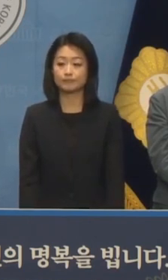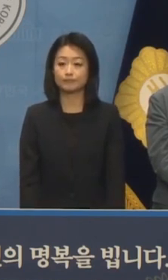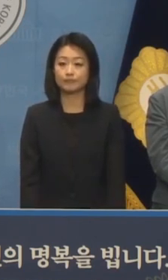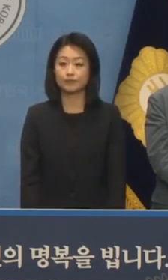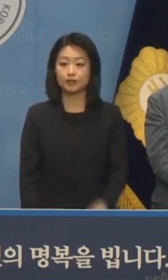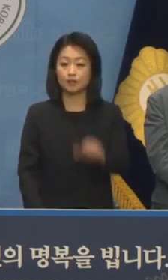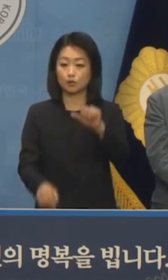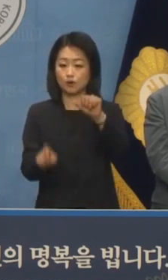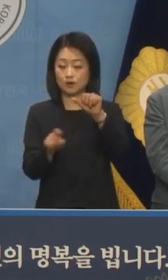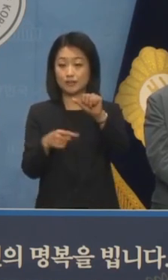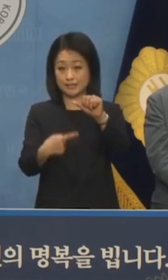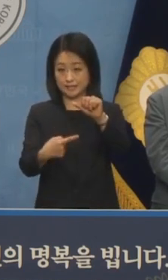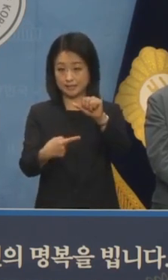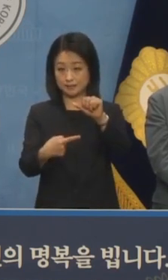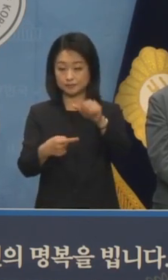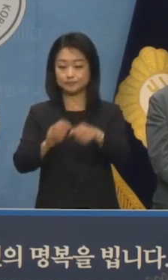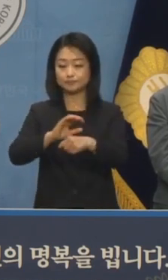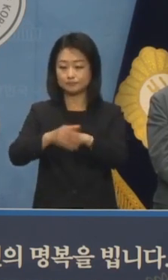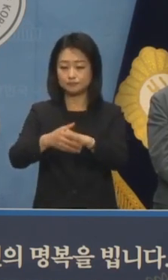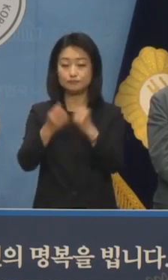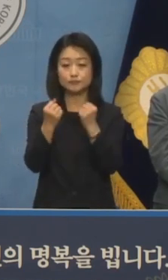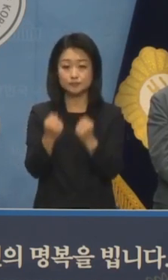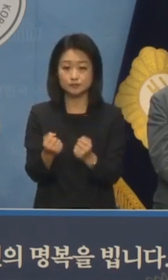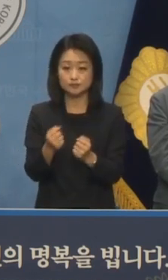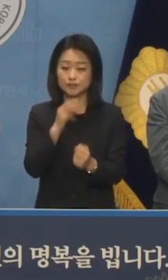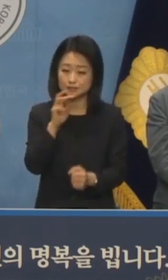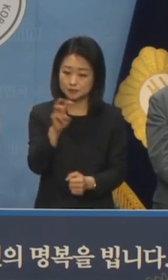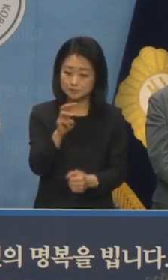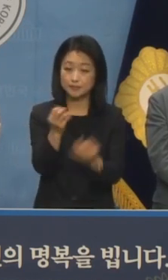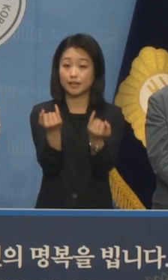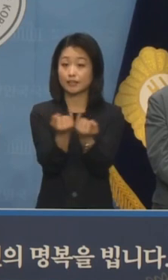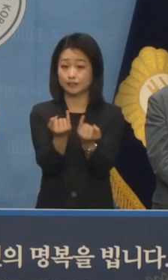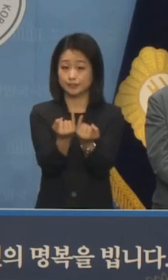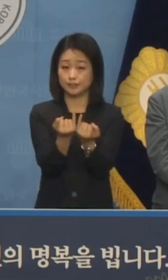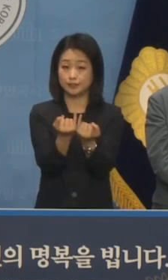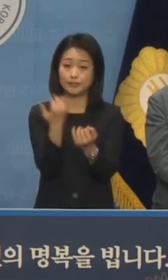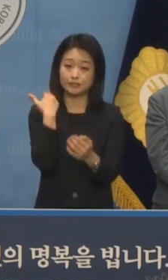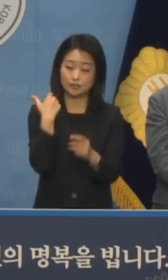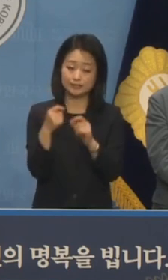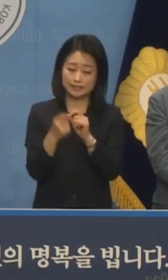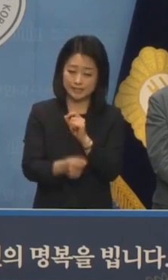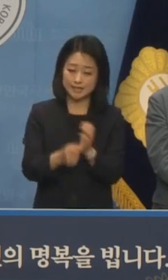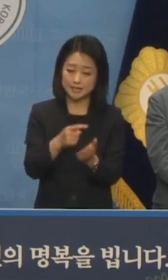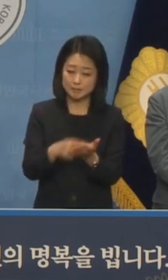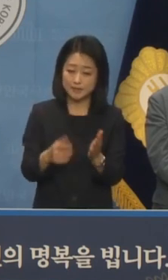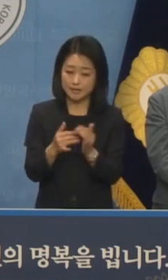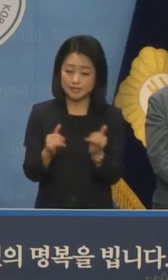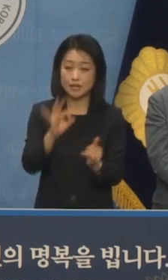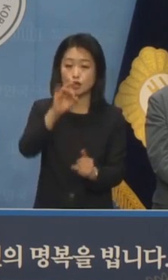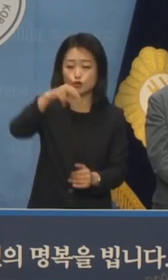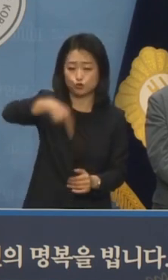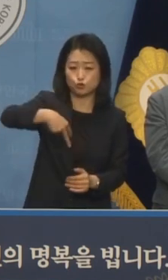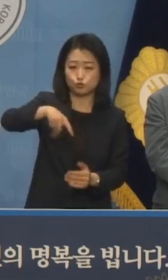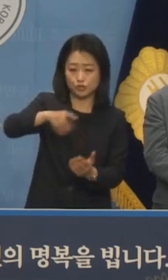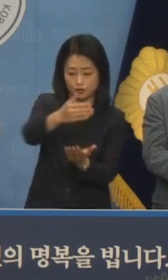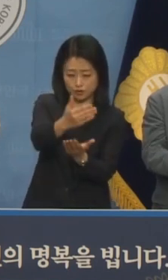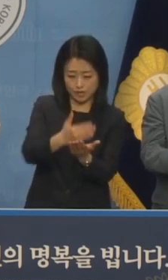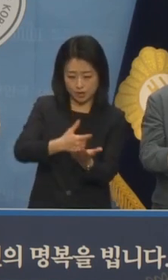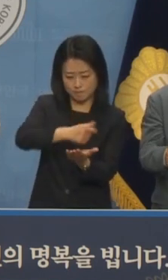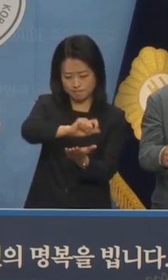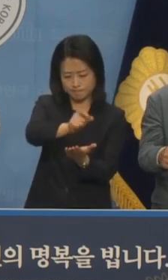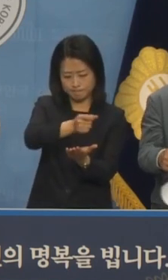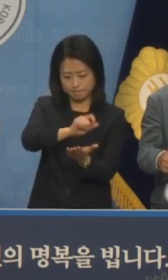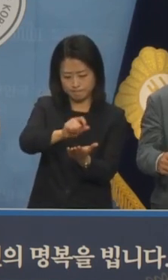지난 5월 1일 대구에 거주하시는 30대 여성인 전세 사기 피해자 한 분이 유서를 남기고 스스로